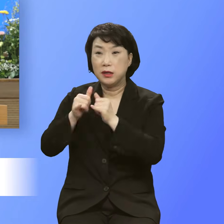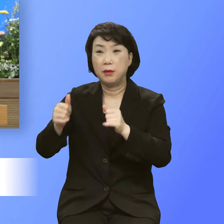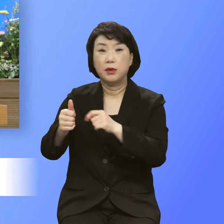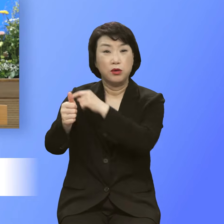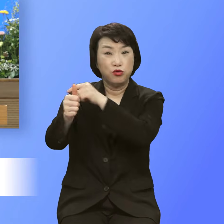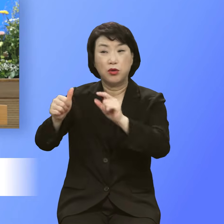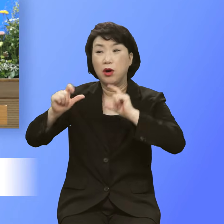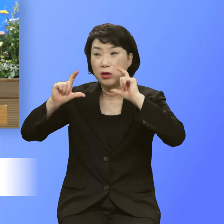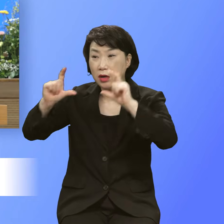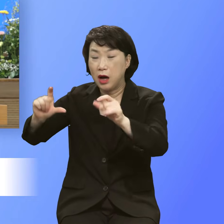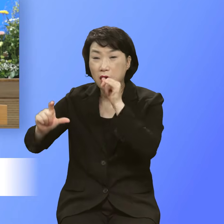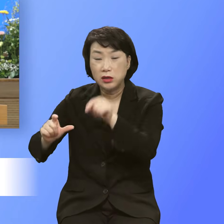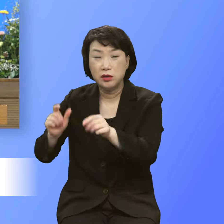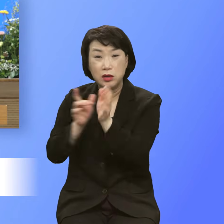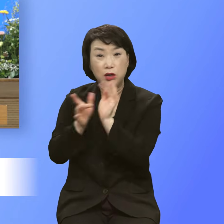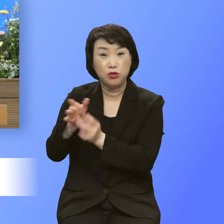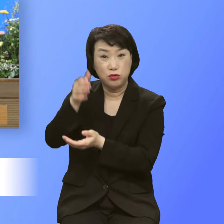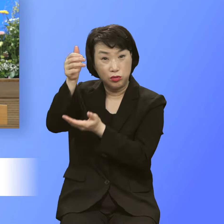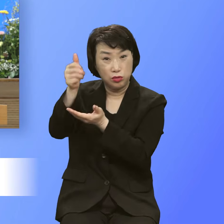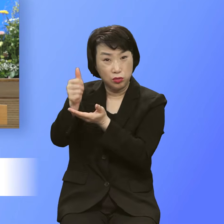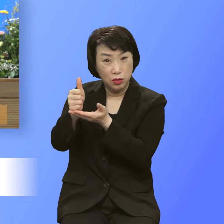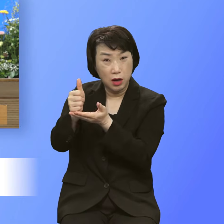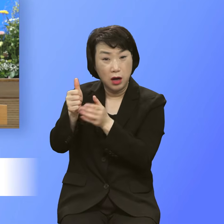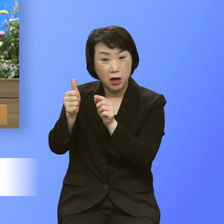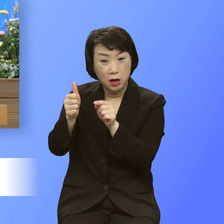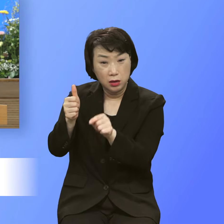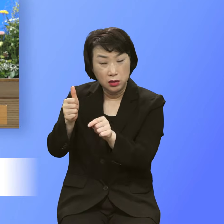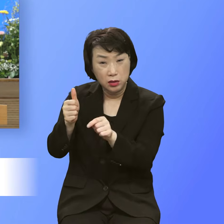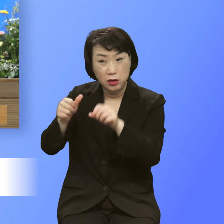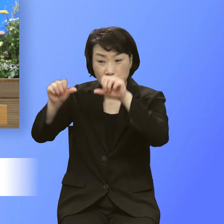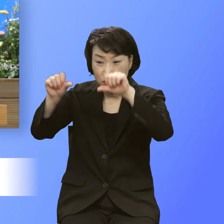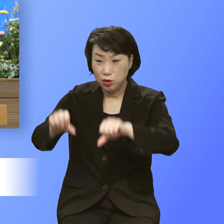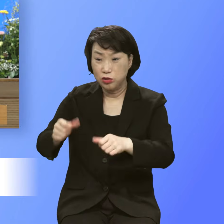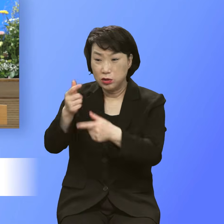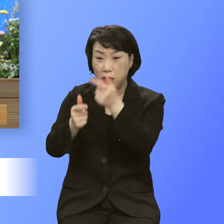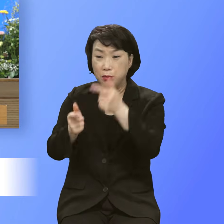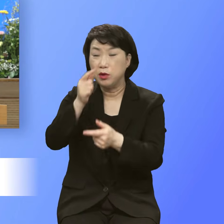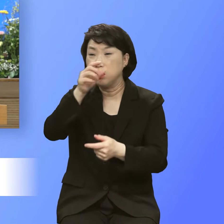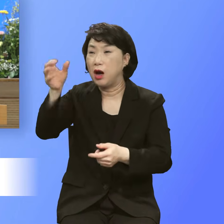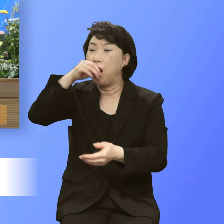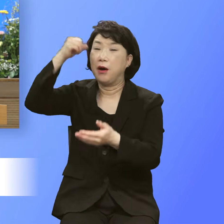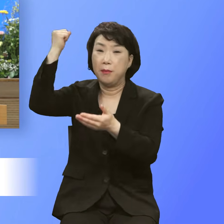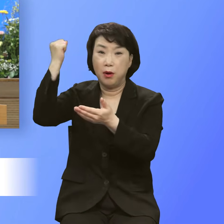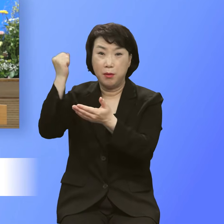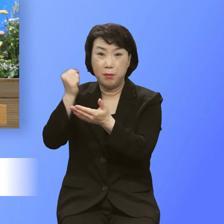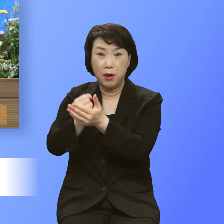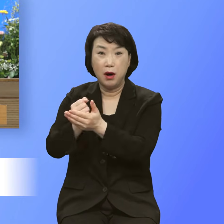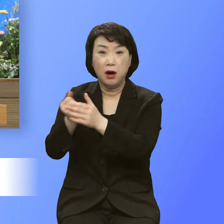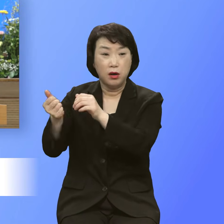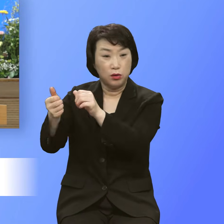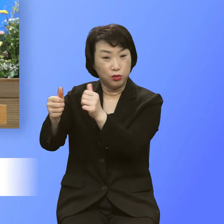내려서 예수 그리스도가 저주의 나무 십자가에도